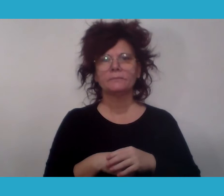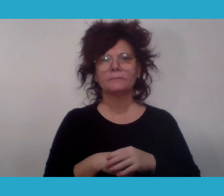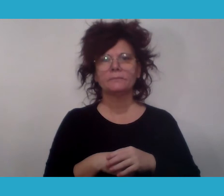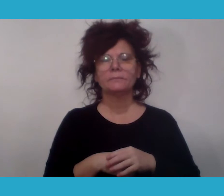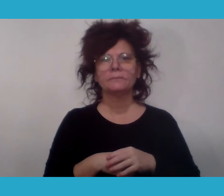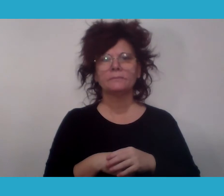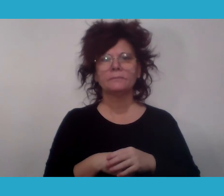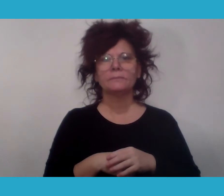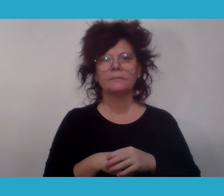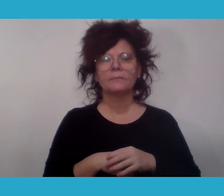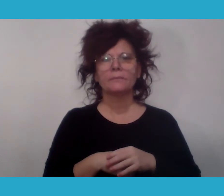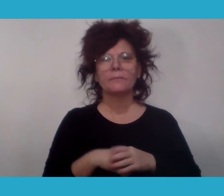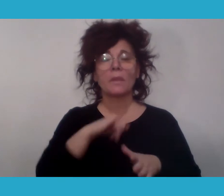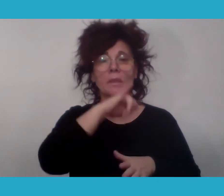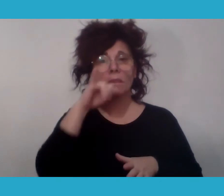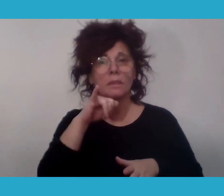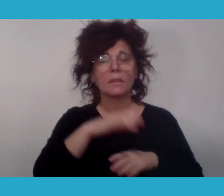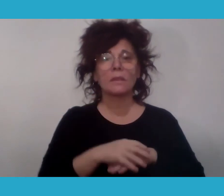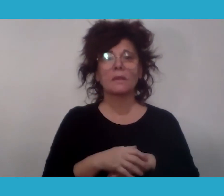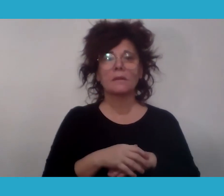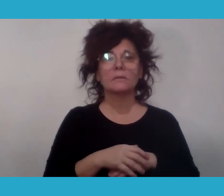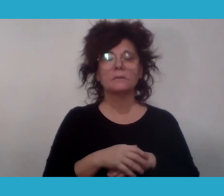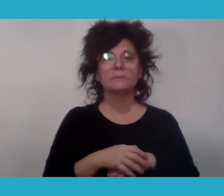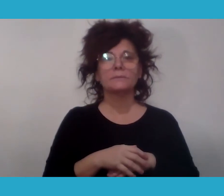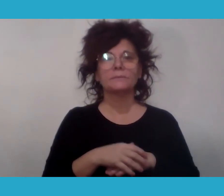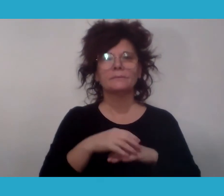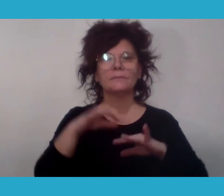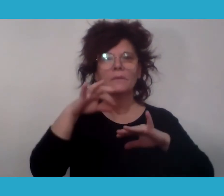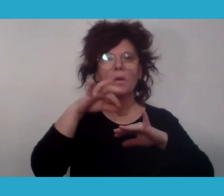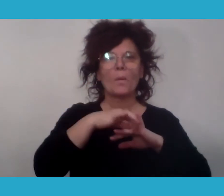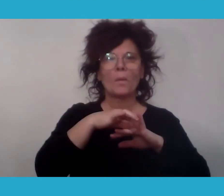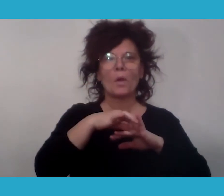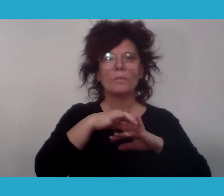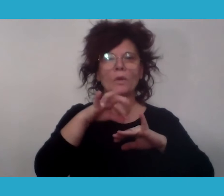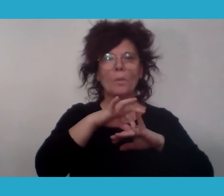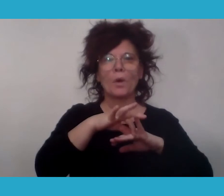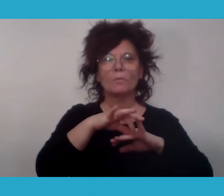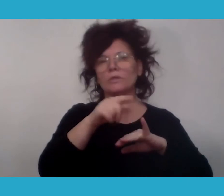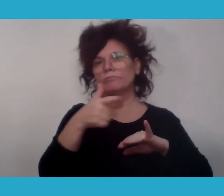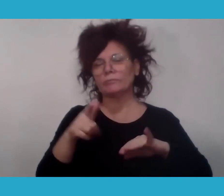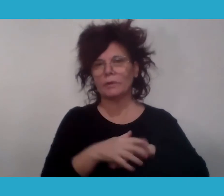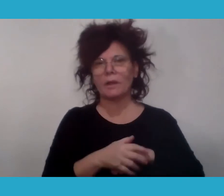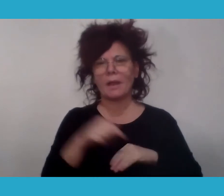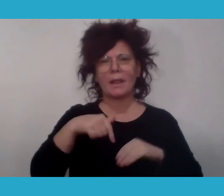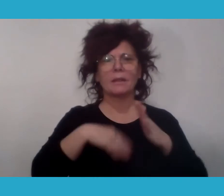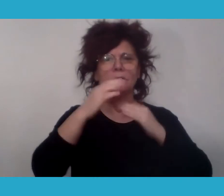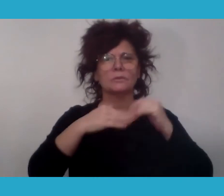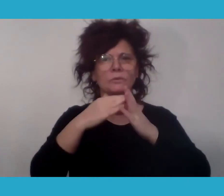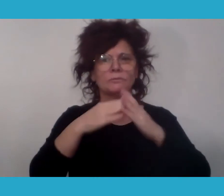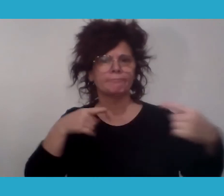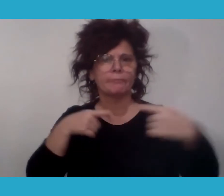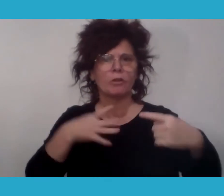la cual lee, resalta el sin comprometer, afirma. Esta obra atenta contra nuestra